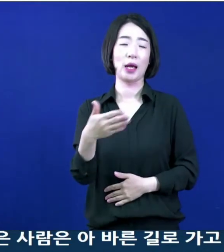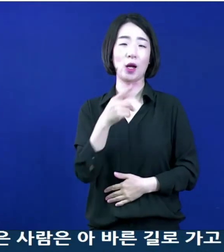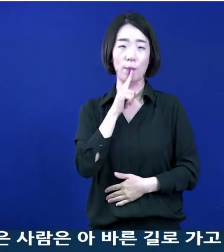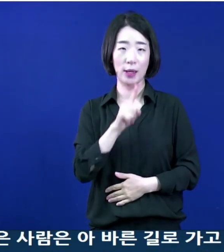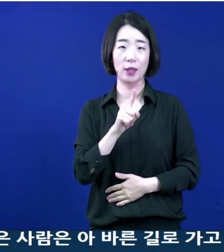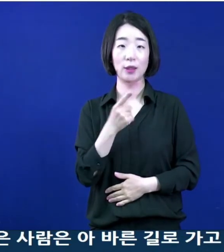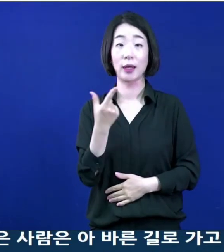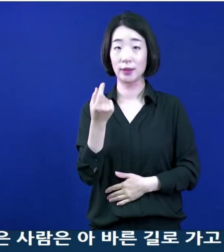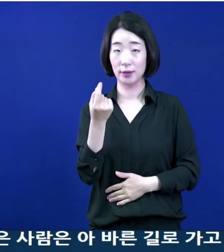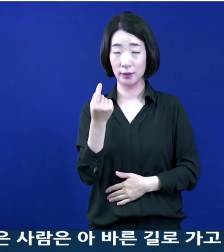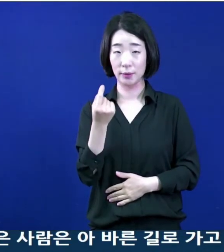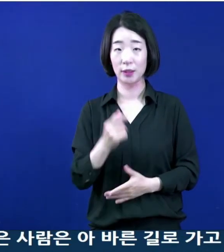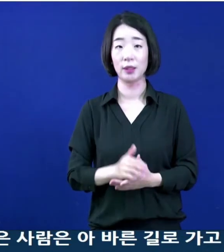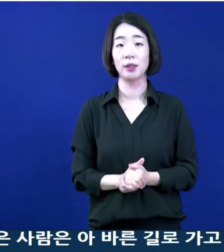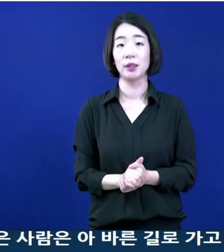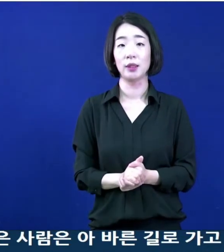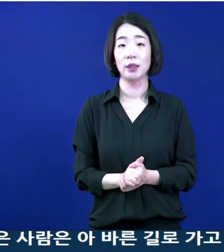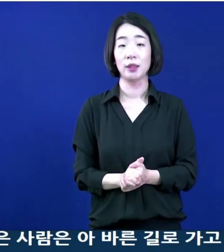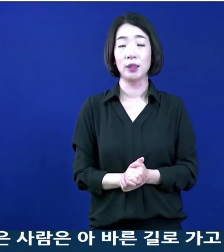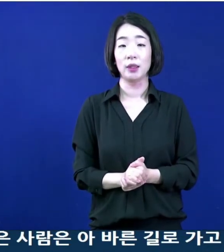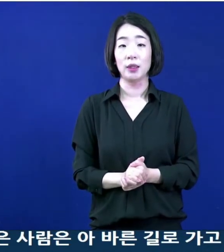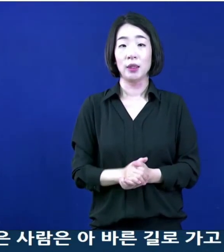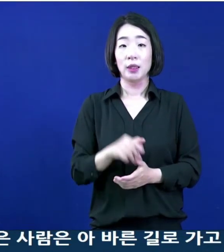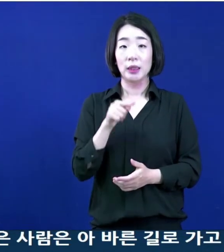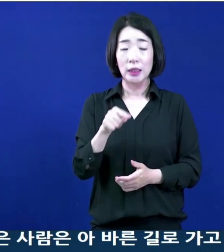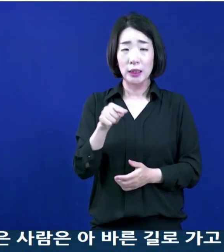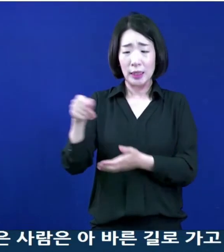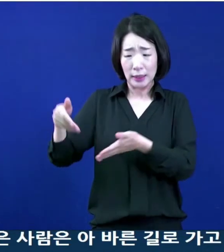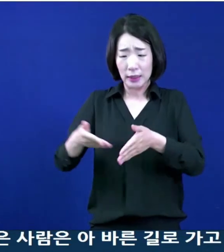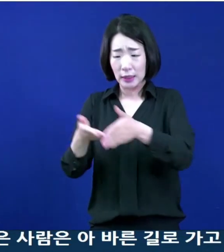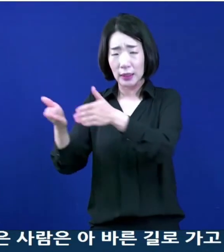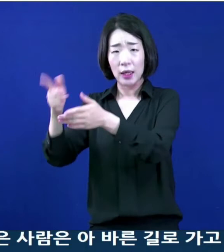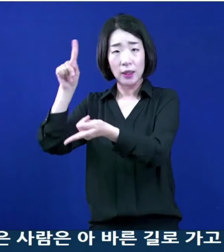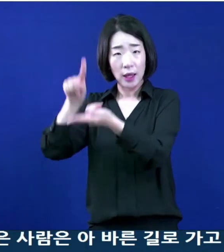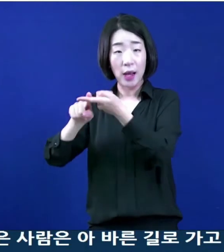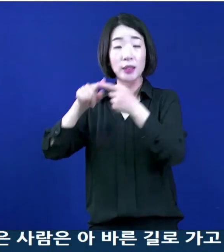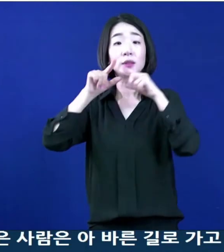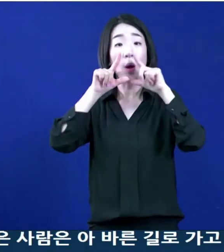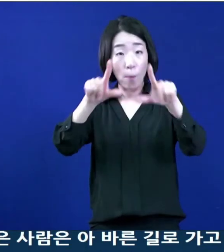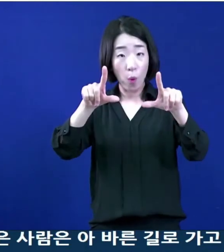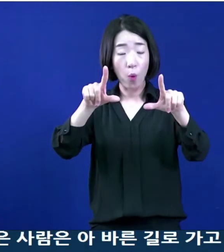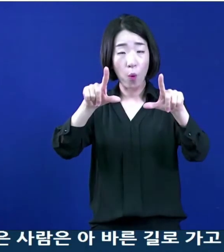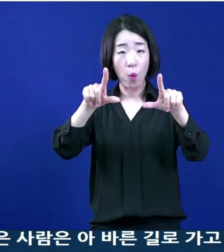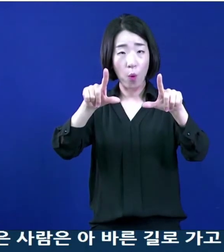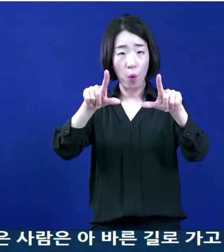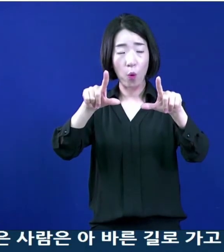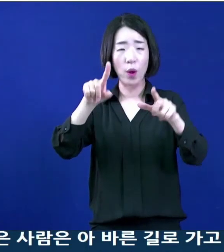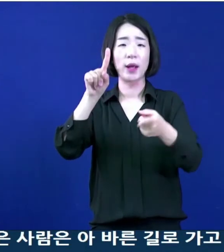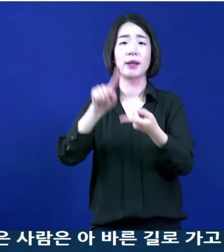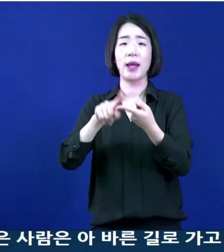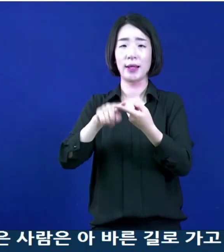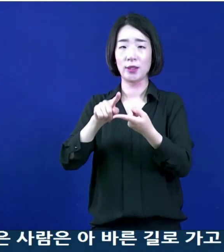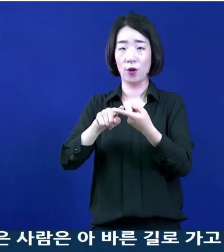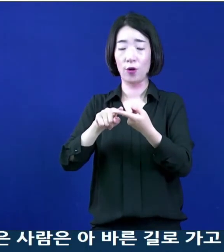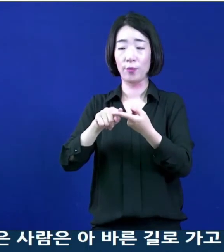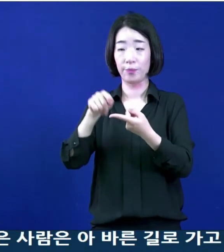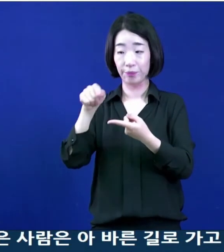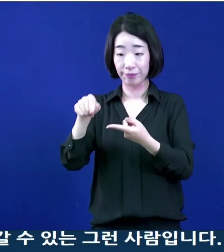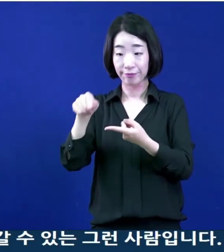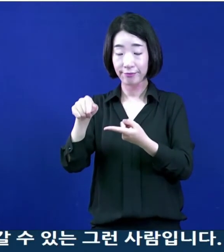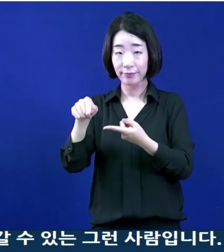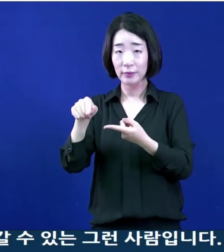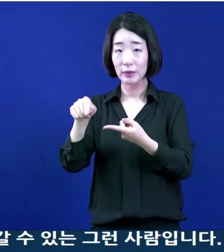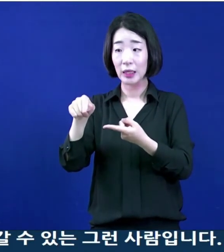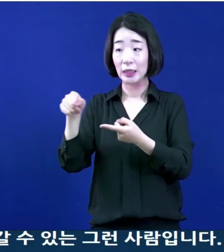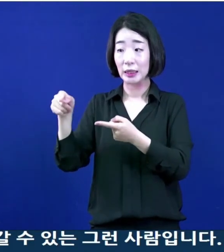그래서 이 도에 대한 선포가 이루어지니까 그 도를 막으려는